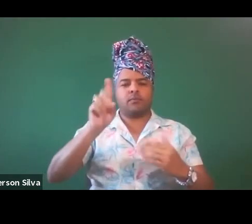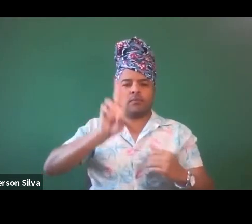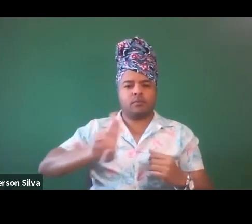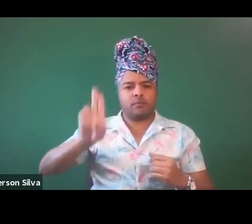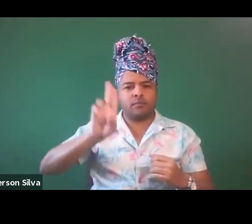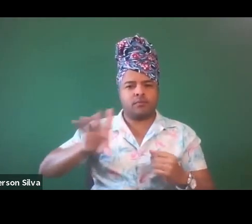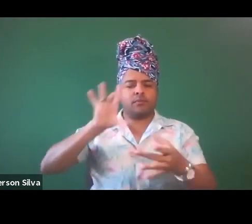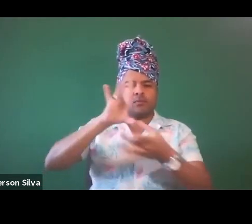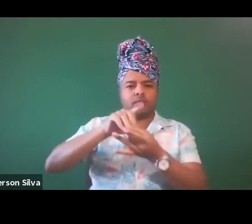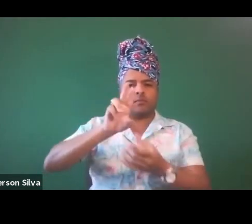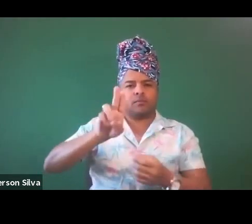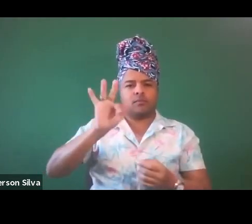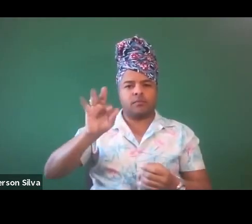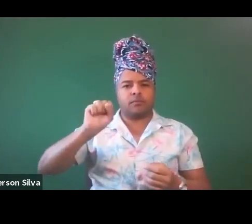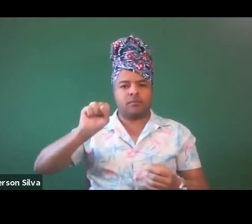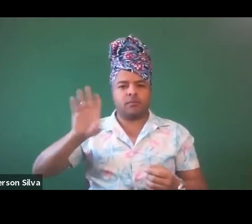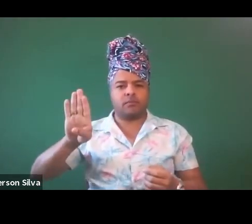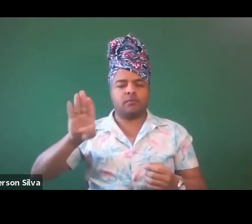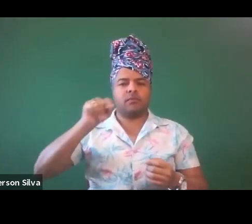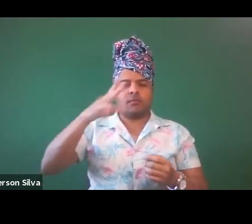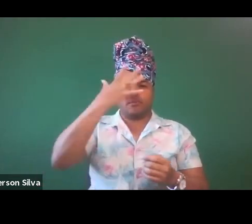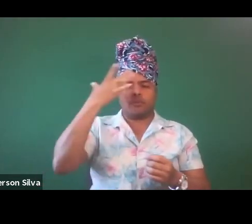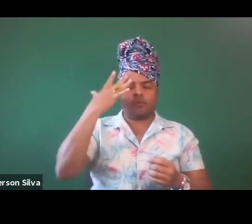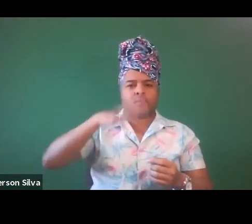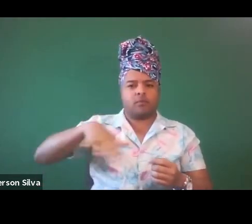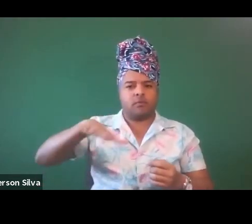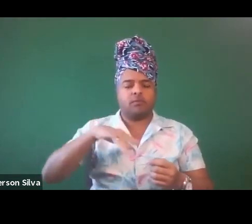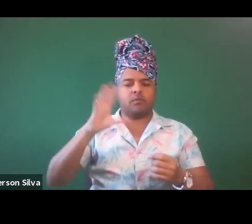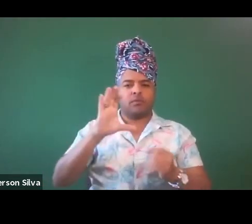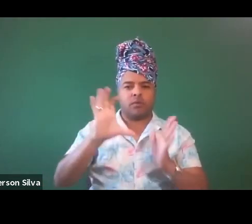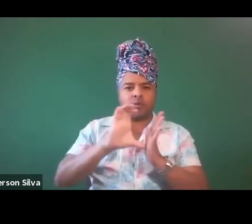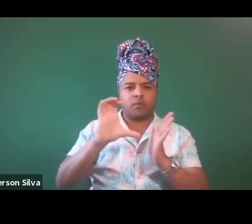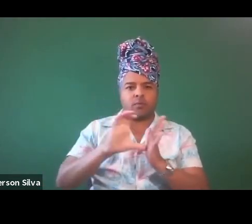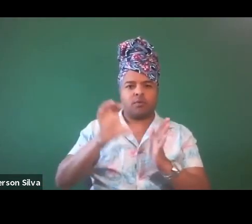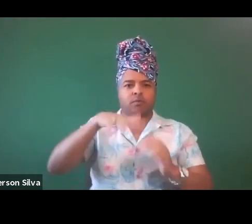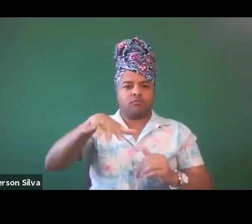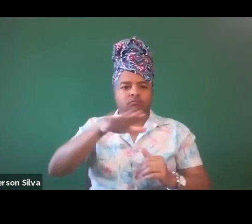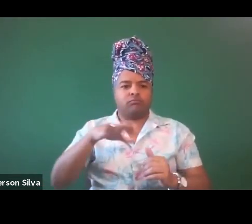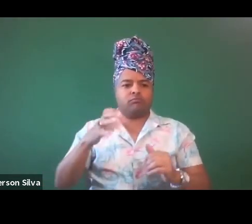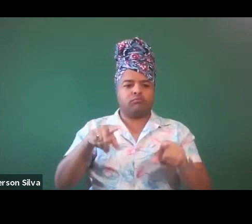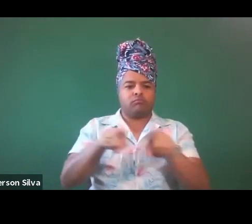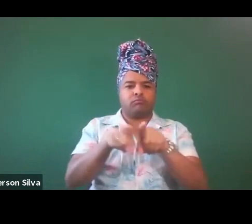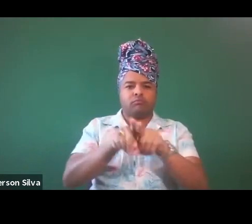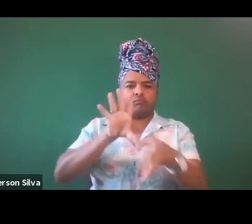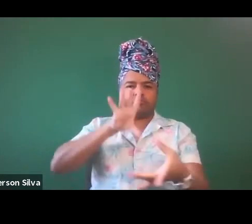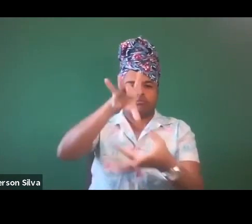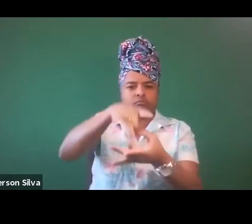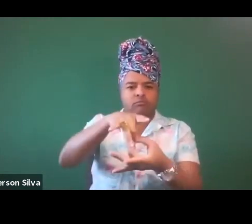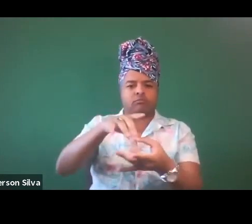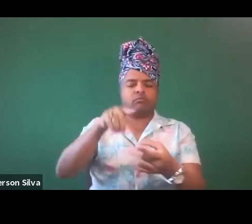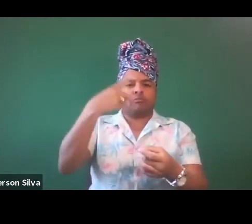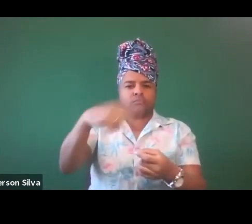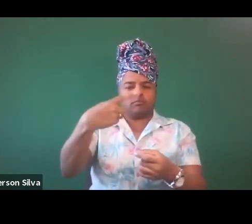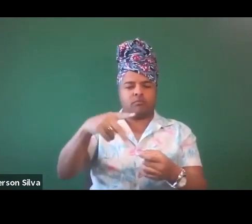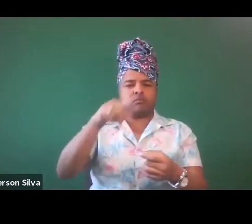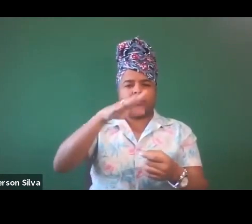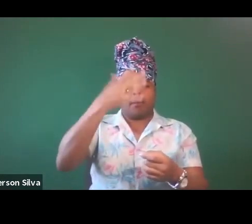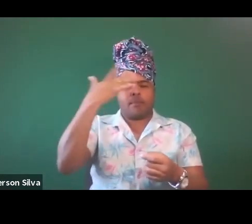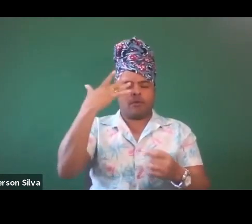da UFSB, membros da comunidade externa, integrantes do terreiro Abaçada Deus Oxum de